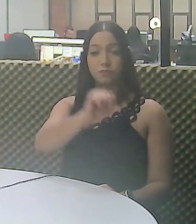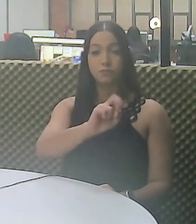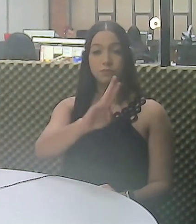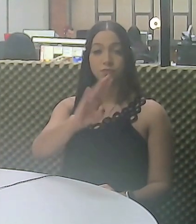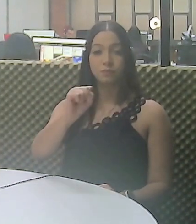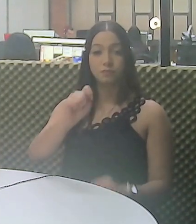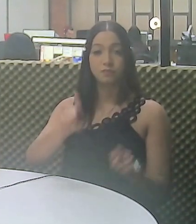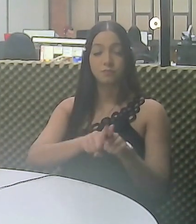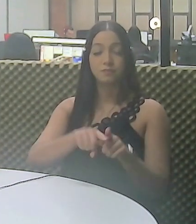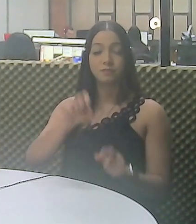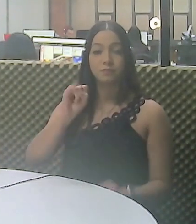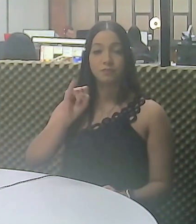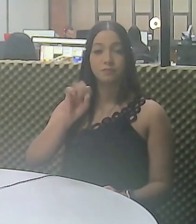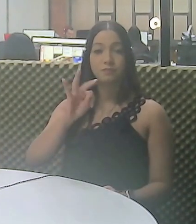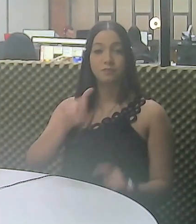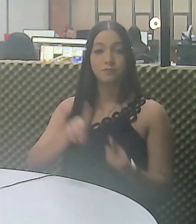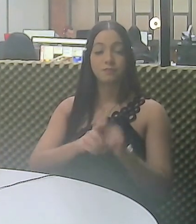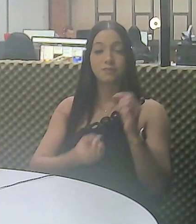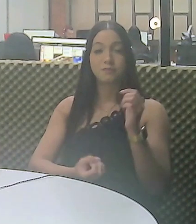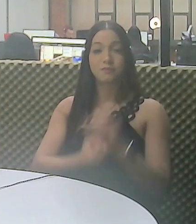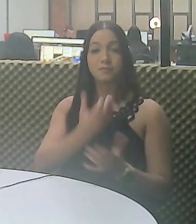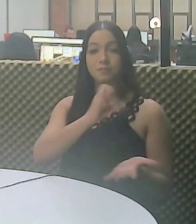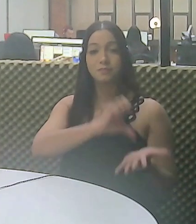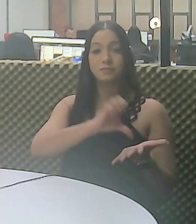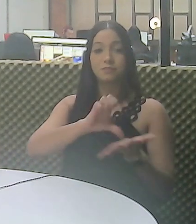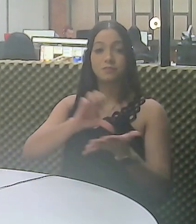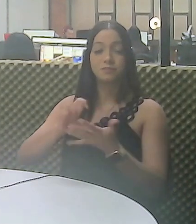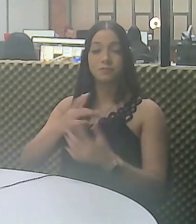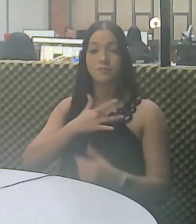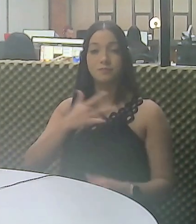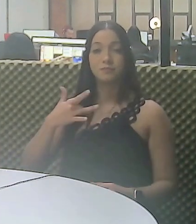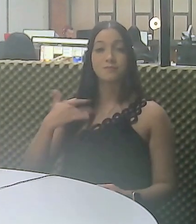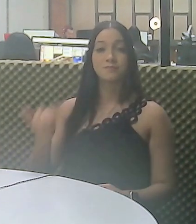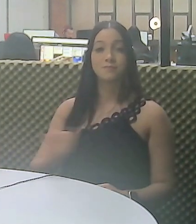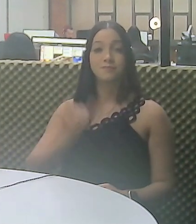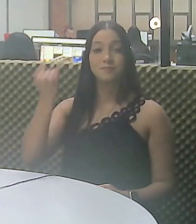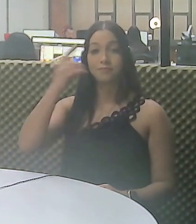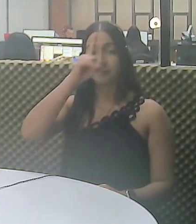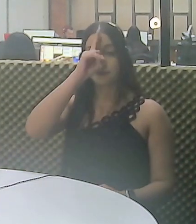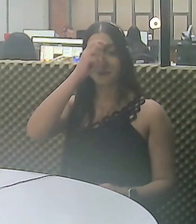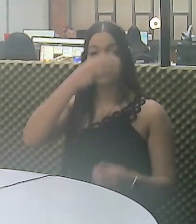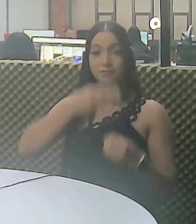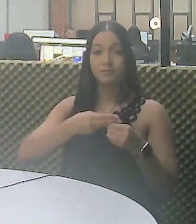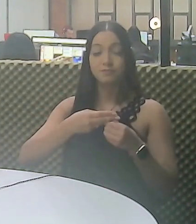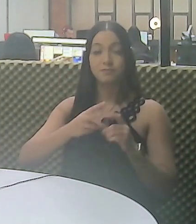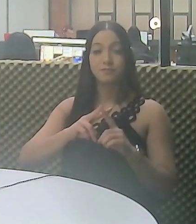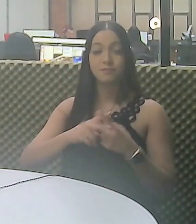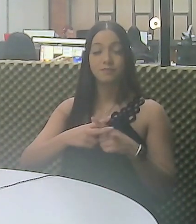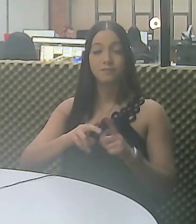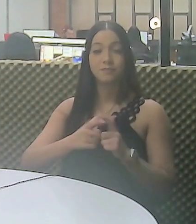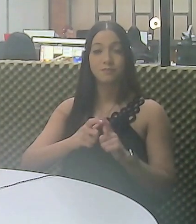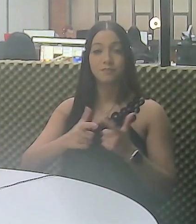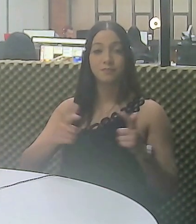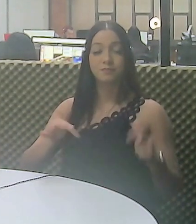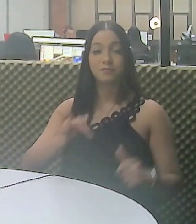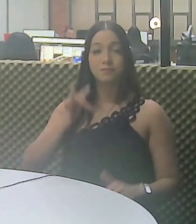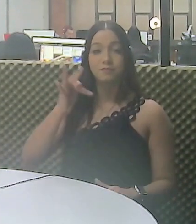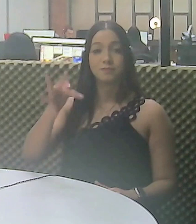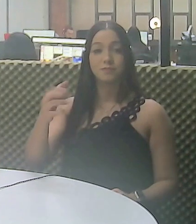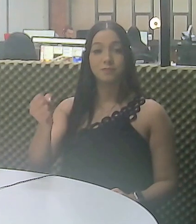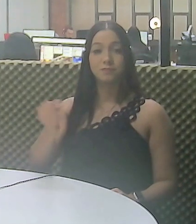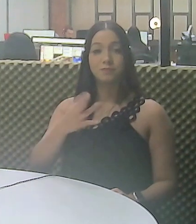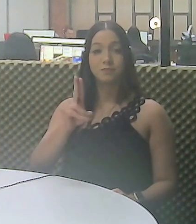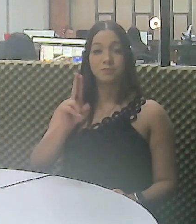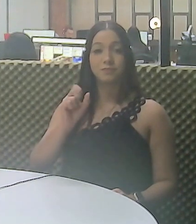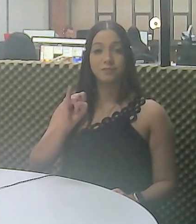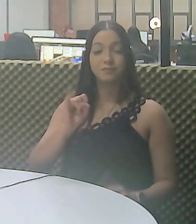o CIAT e criamos vários centros de saúde importantíssimos. O Hospital Municipal está sendo ampliado e já já tem mais uma